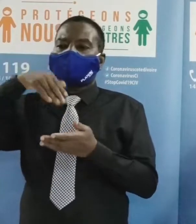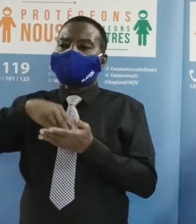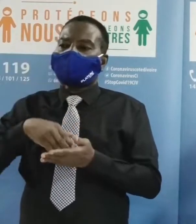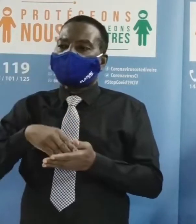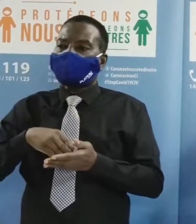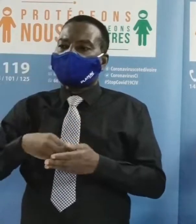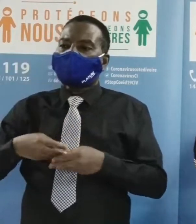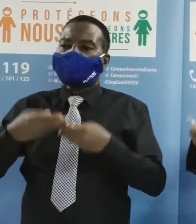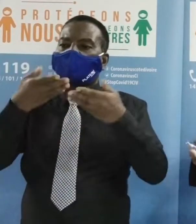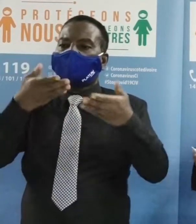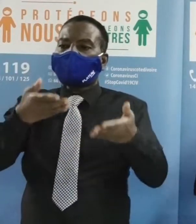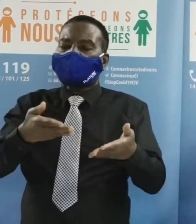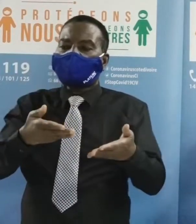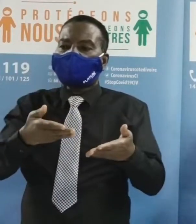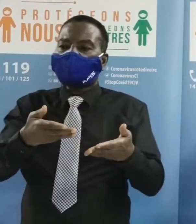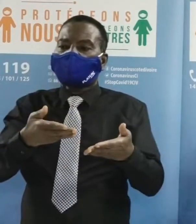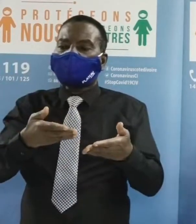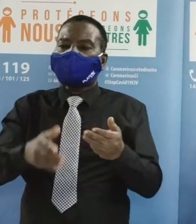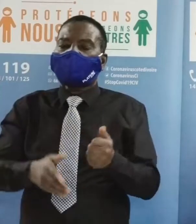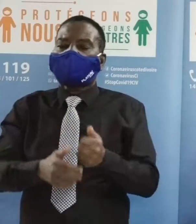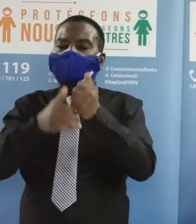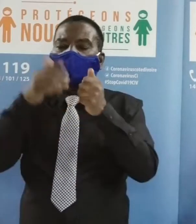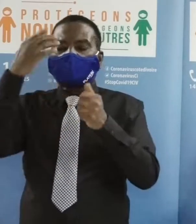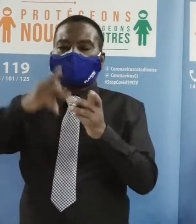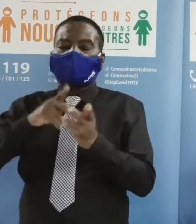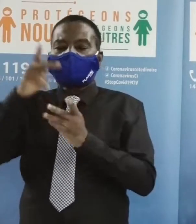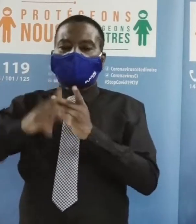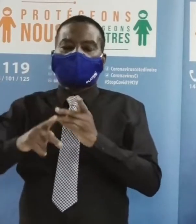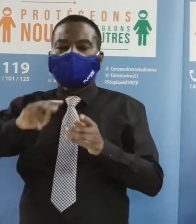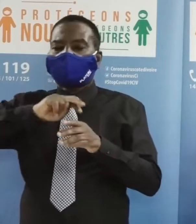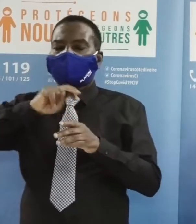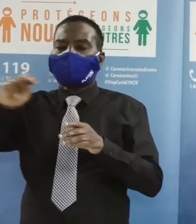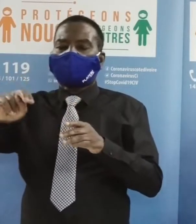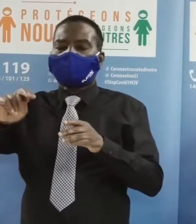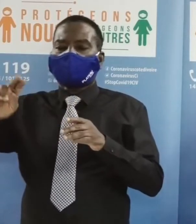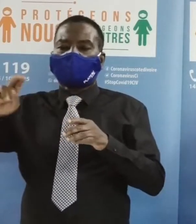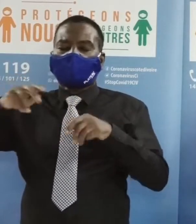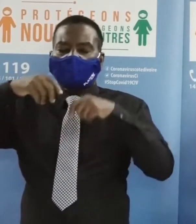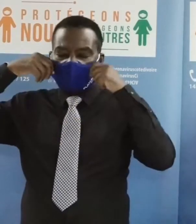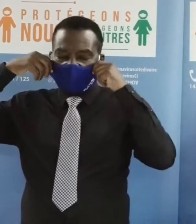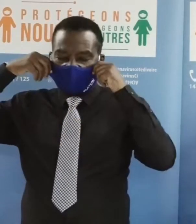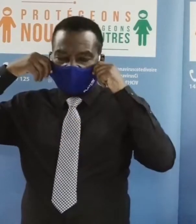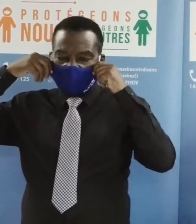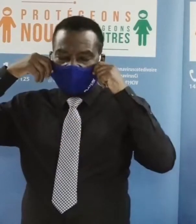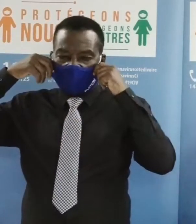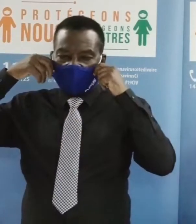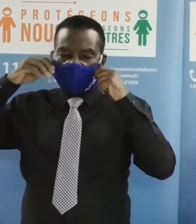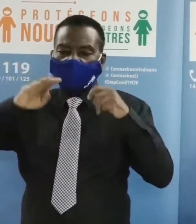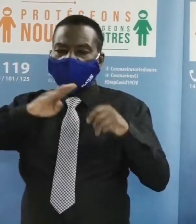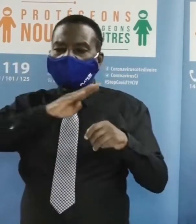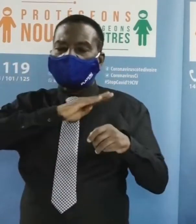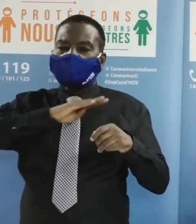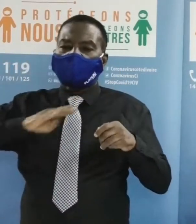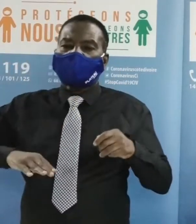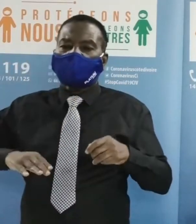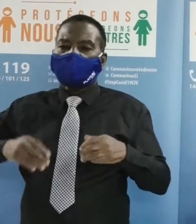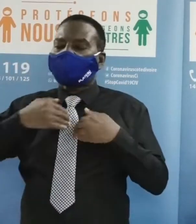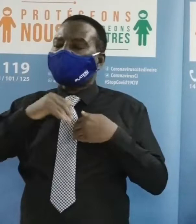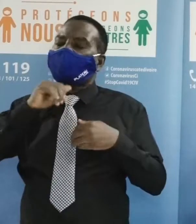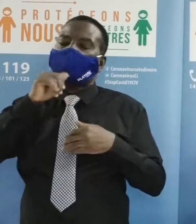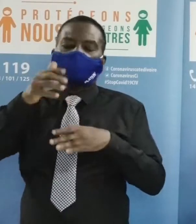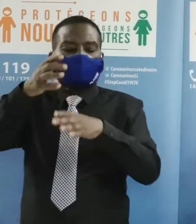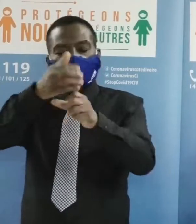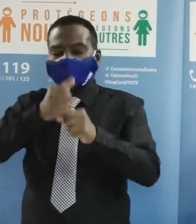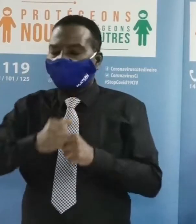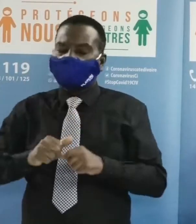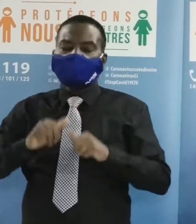apporté un appui si ce plan au niveau des masques la mairie de vote il n'a pas reçu de masques à